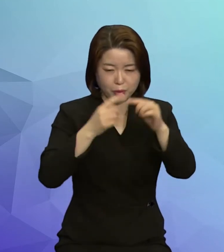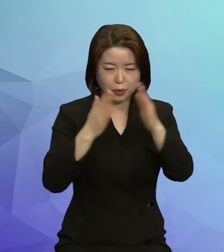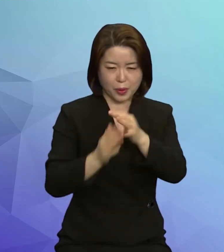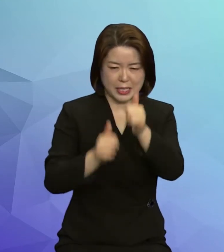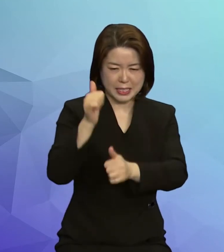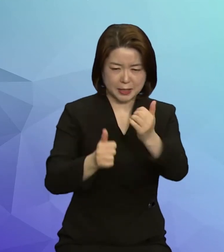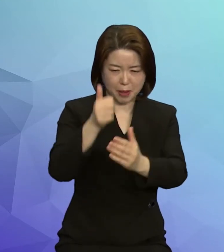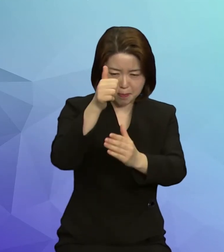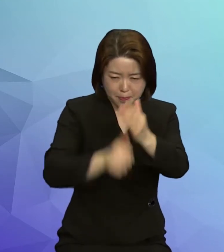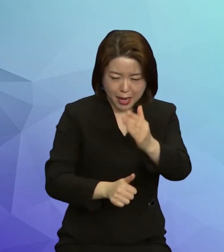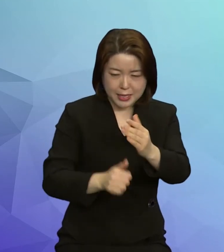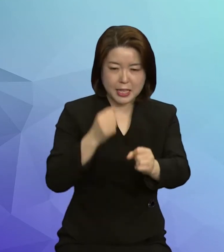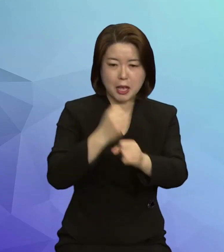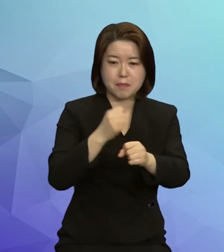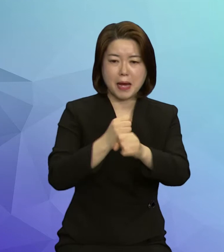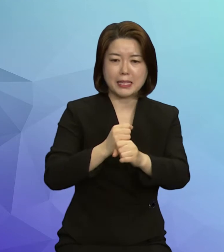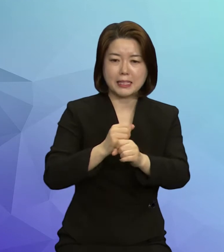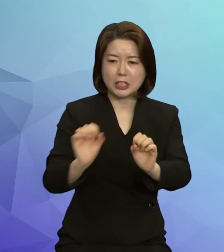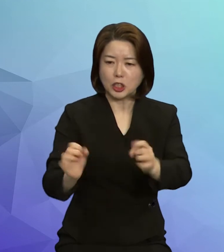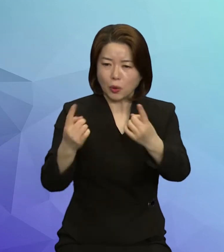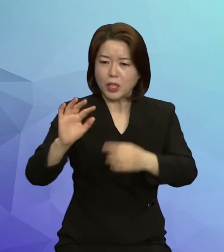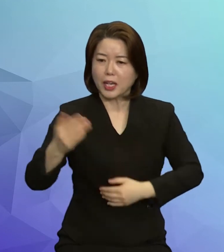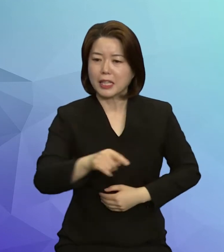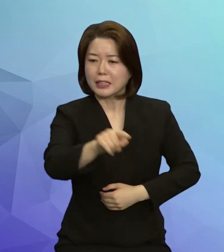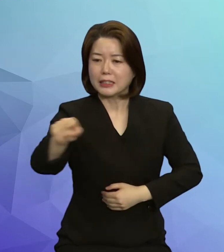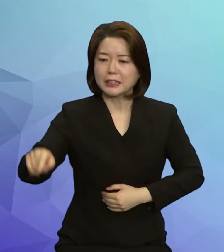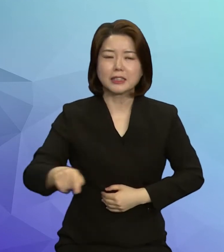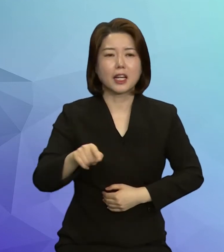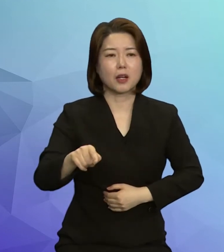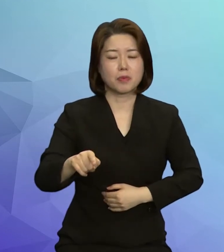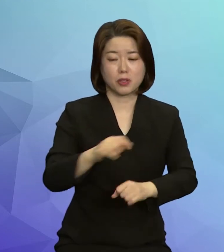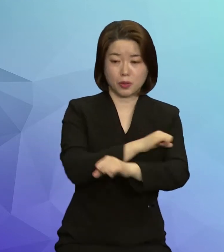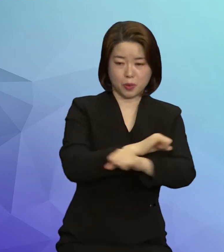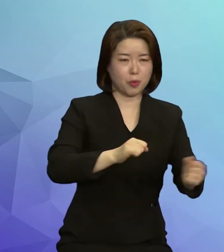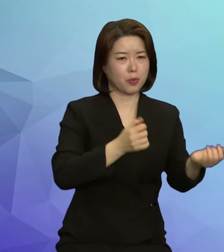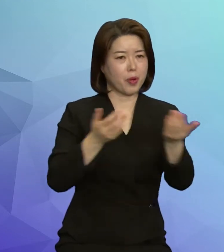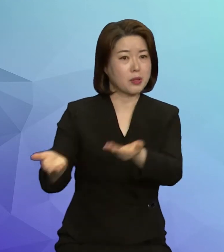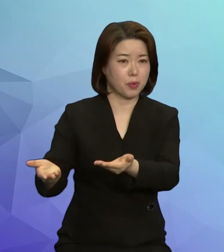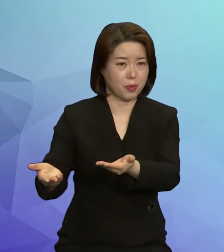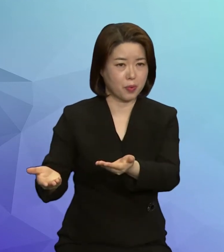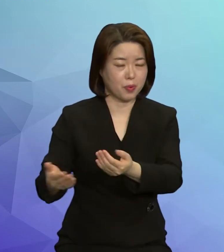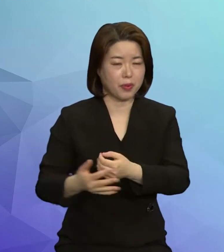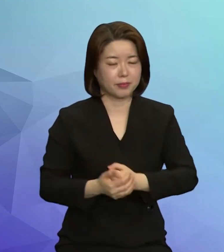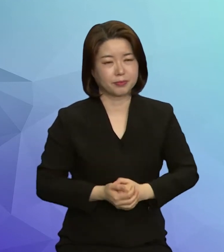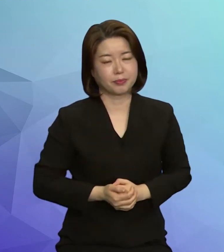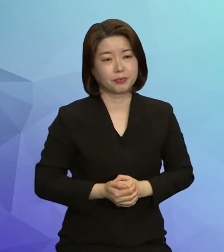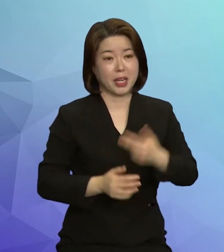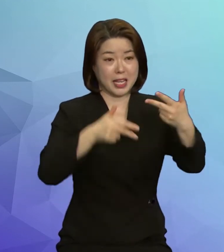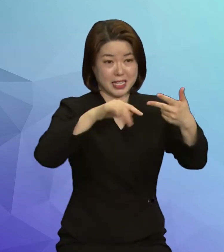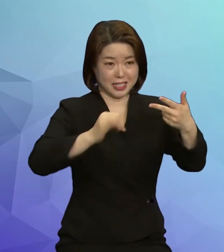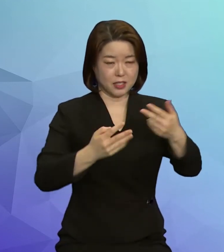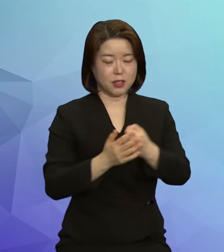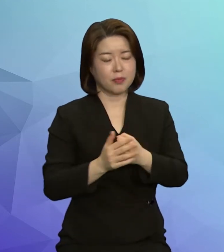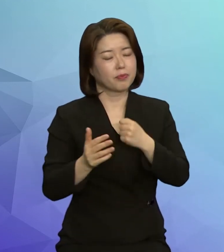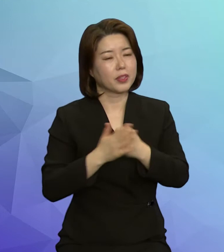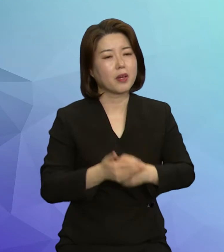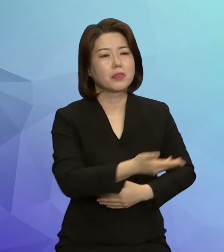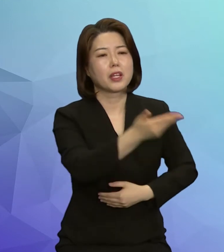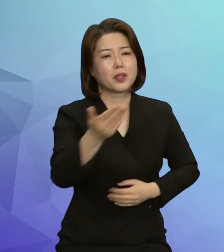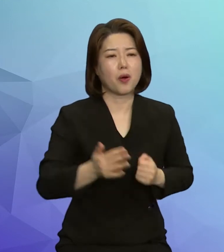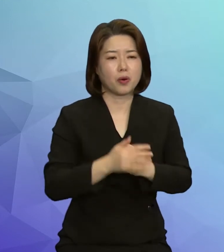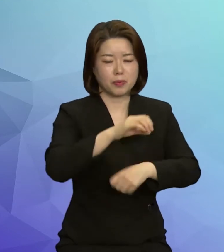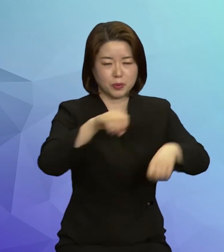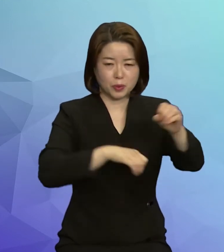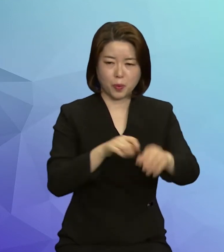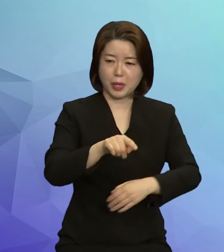교회를 시험에 빠뜨렸던 그들을 용서하라고 그렇게 말씀합니다. 7절에 그러니